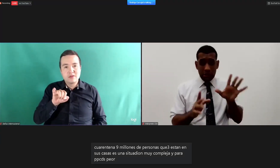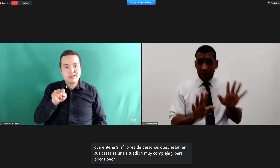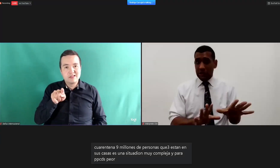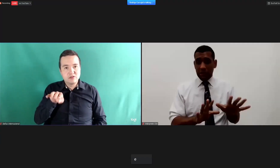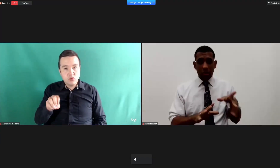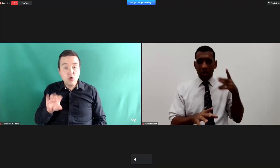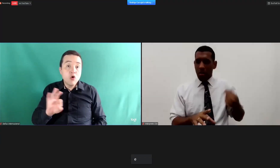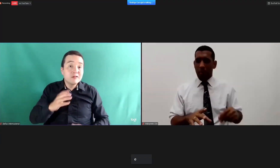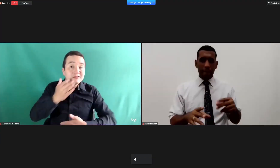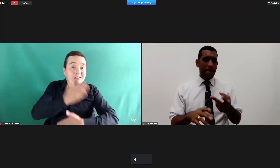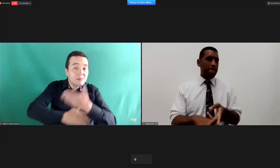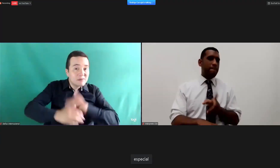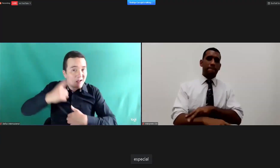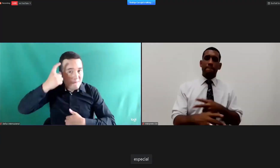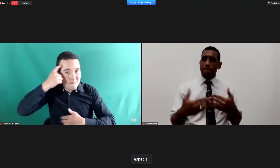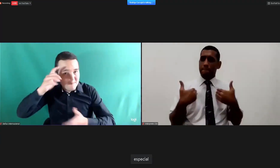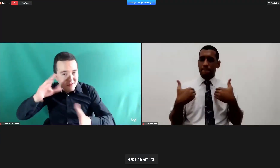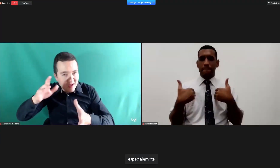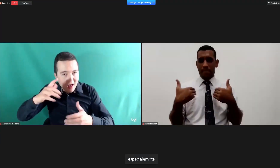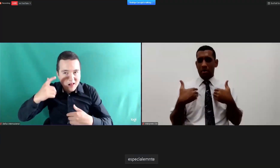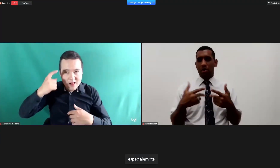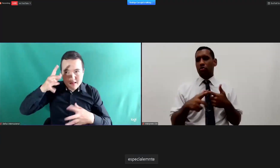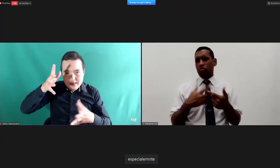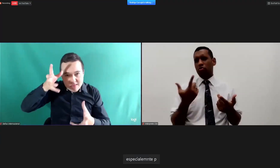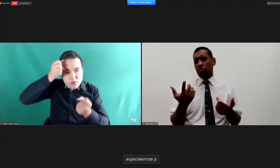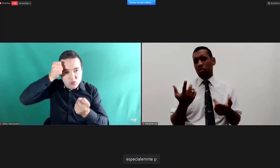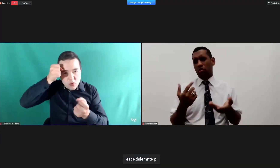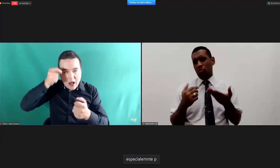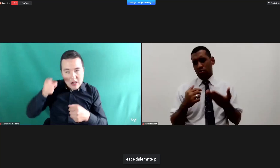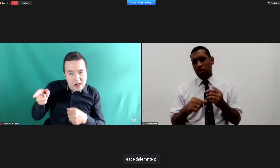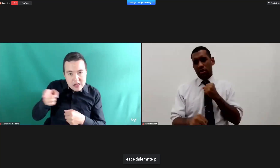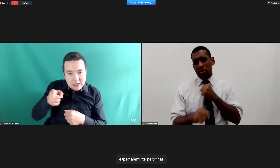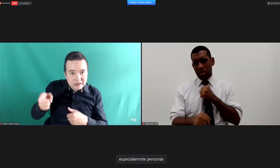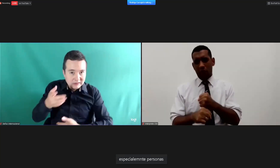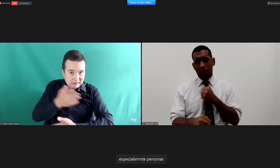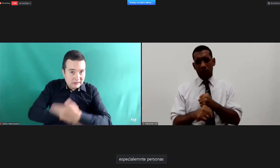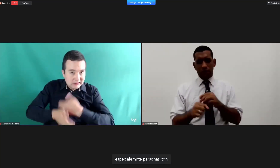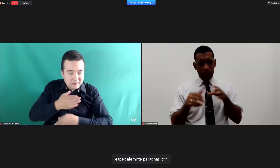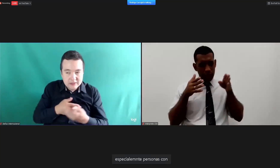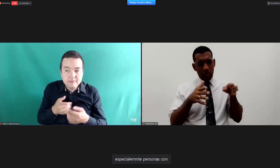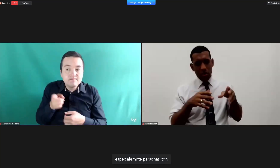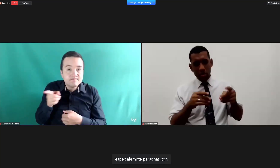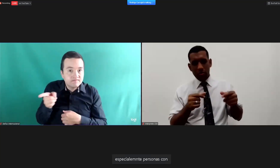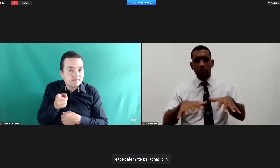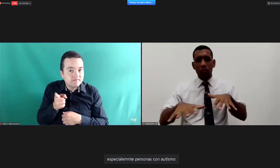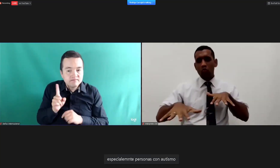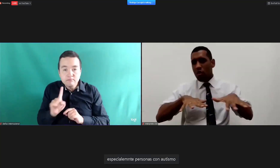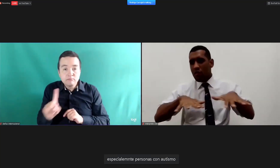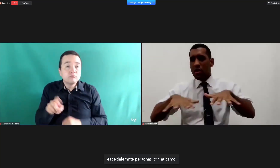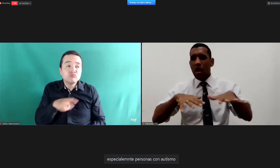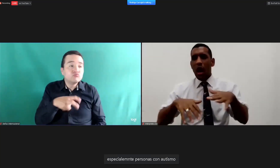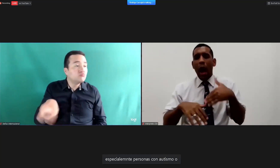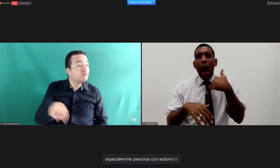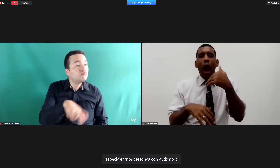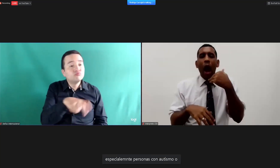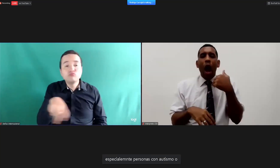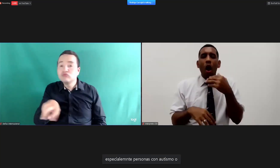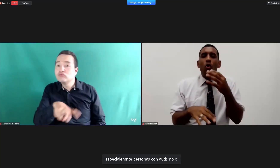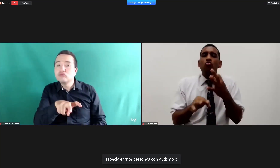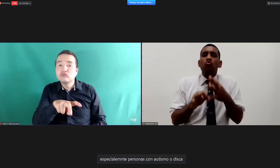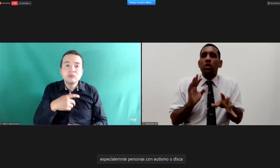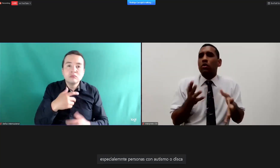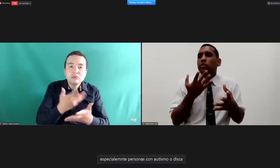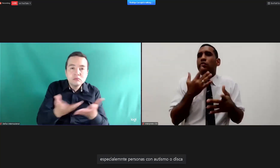una ayuda que no deja de ser valiosa, digamos, de que las personas puedan tener una cierta movilidad para trámites